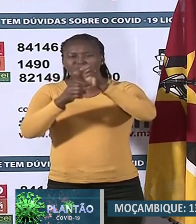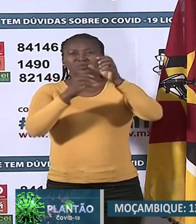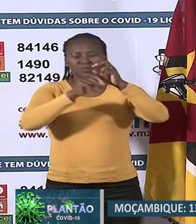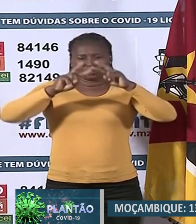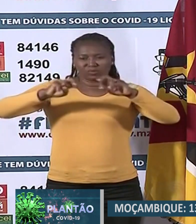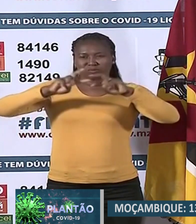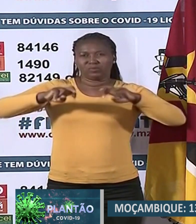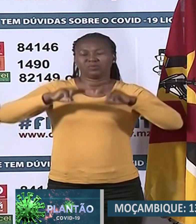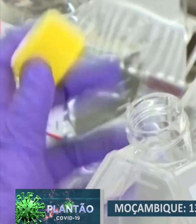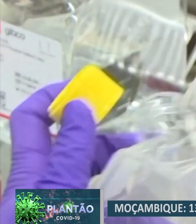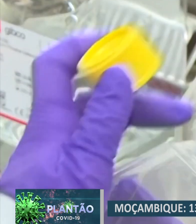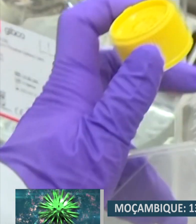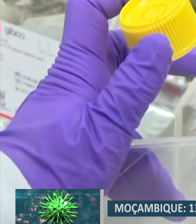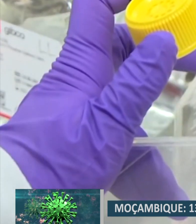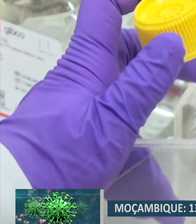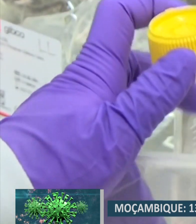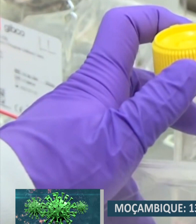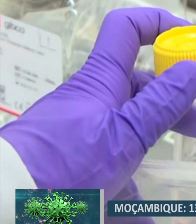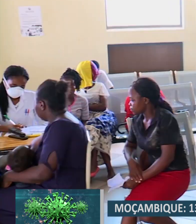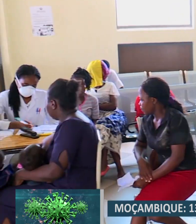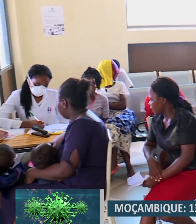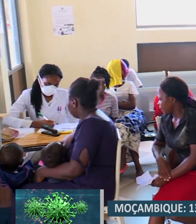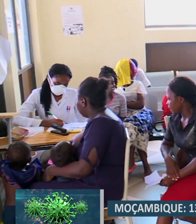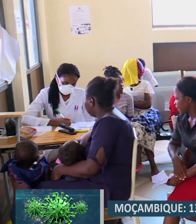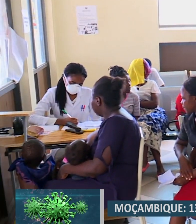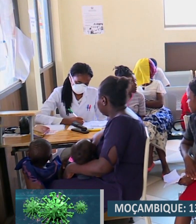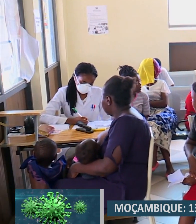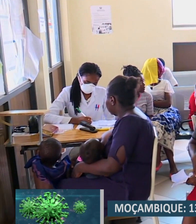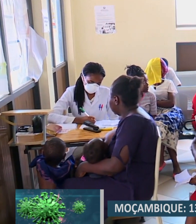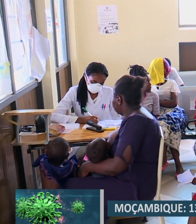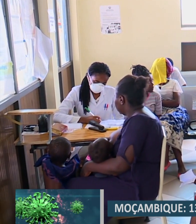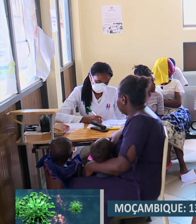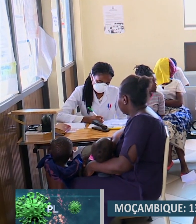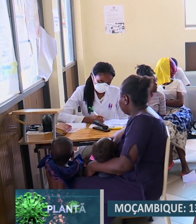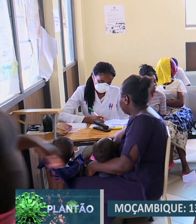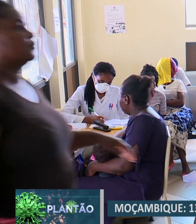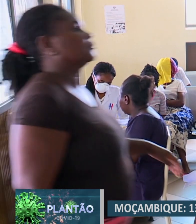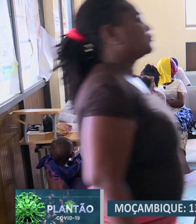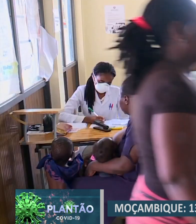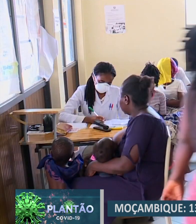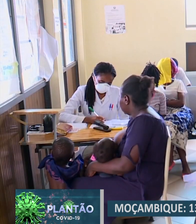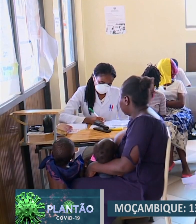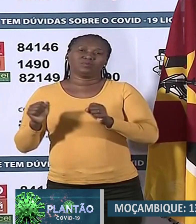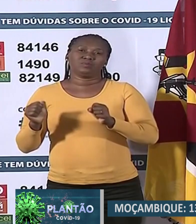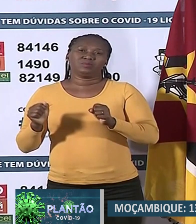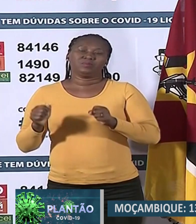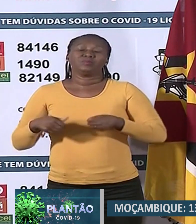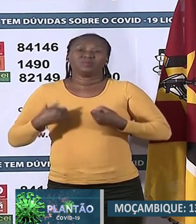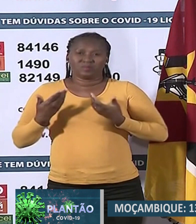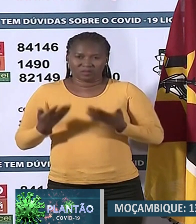nossas unidades sanitárias. Já iniciou o processo de identificação dos possíveis contactos para a posterior testagem.